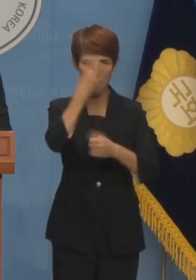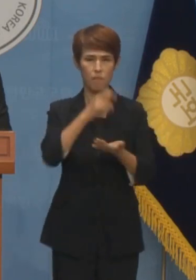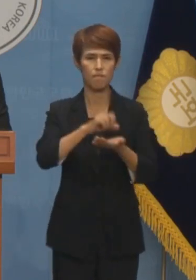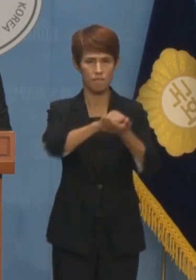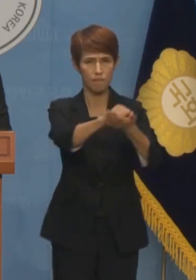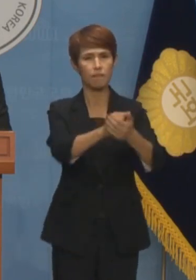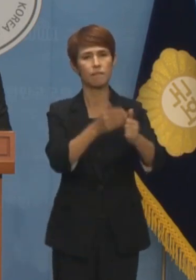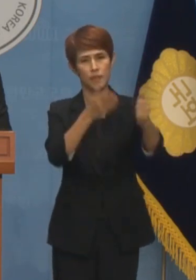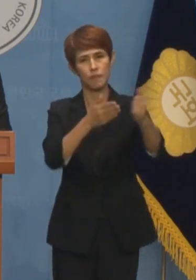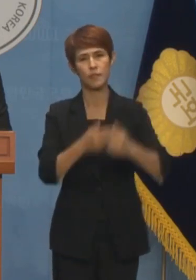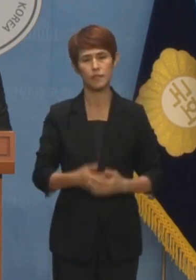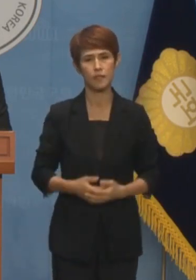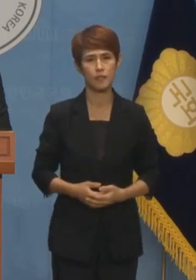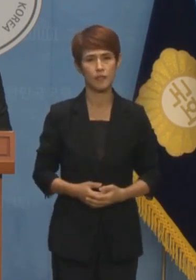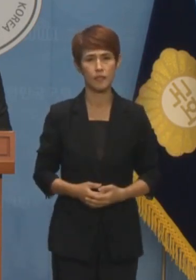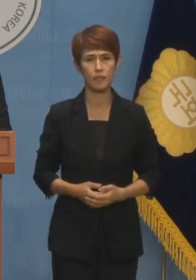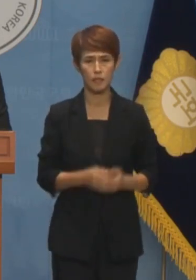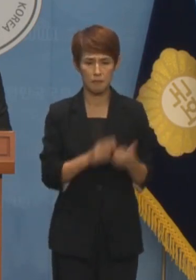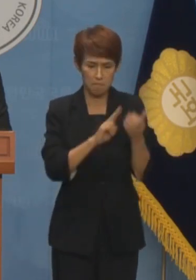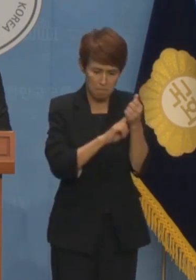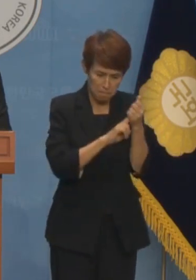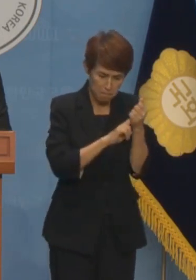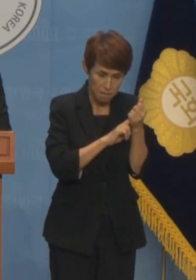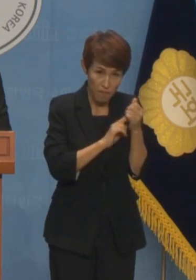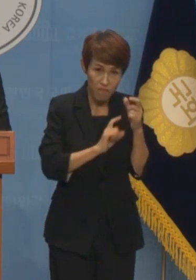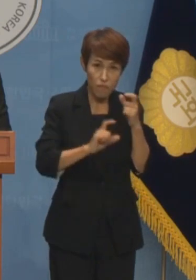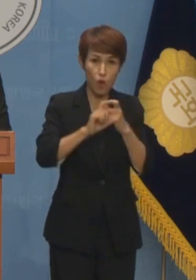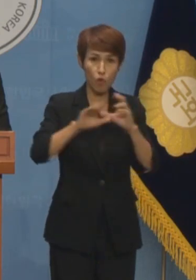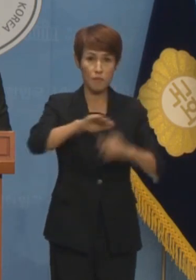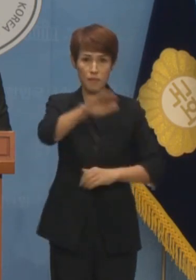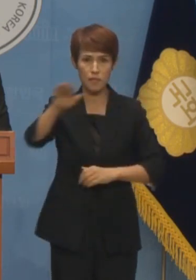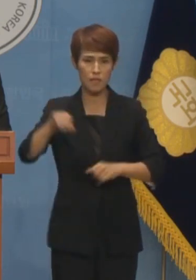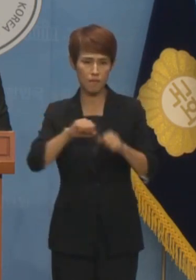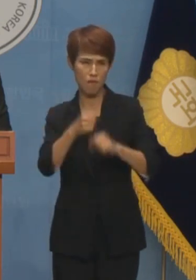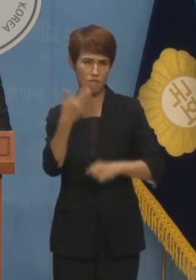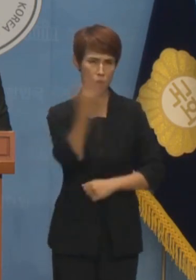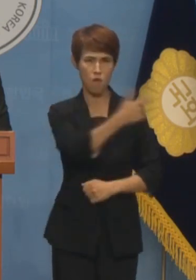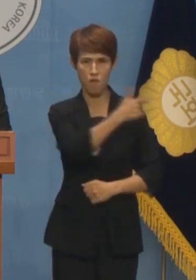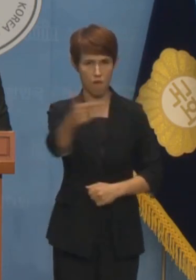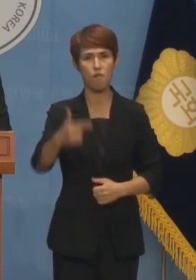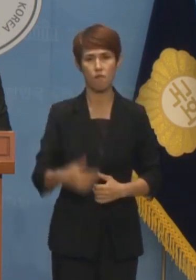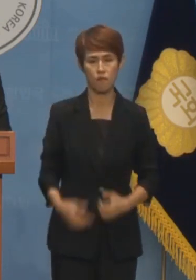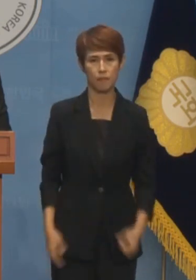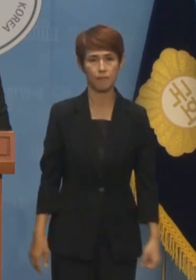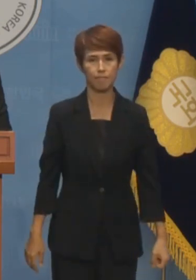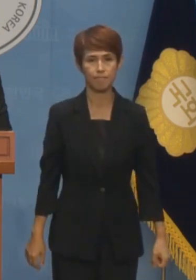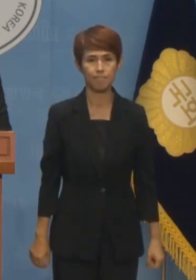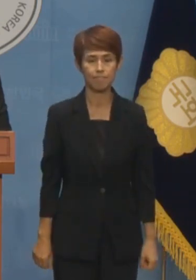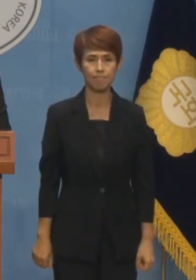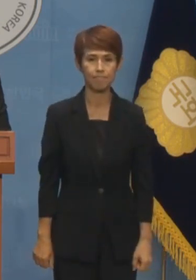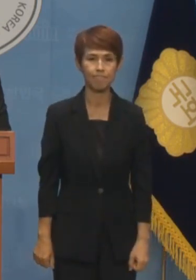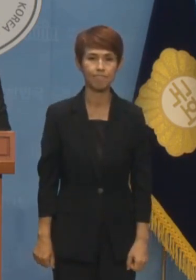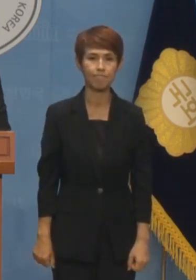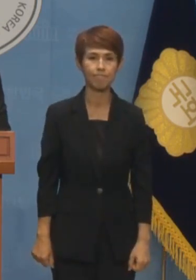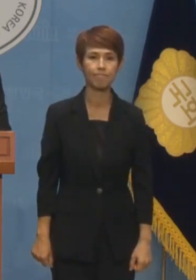수용하기 바랍니다. 감추면 감출수록 국민의 심판은 커지기 마련입니다.